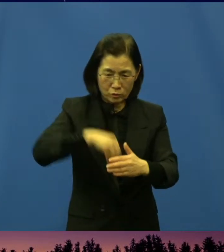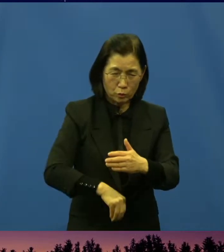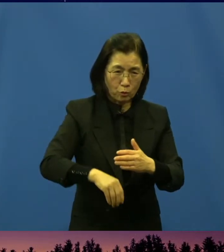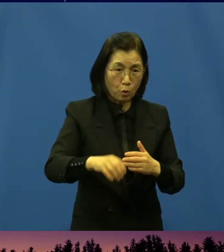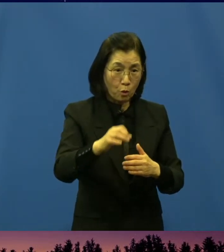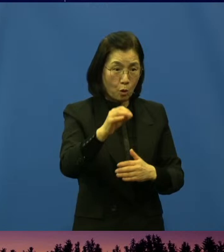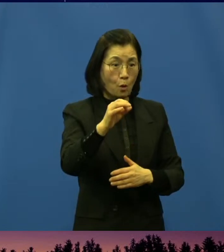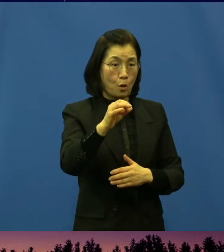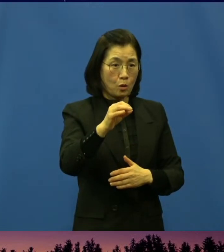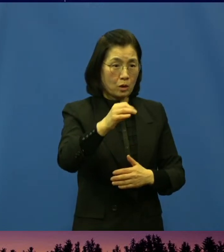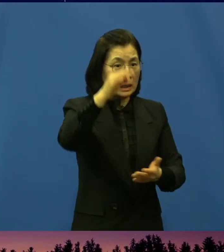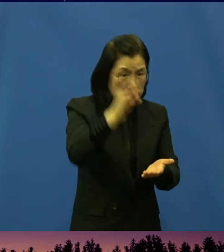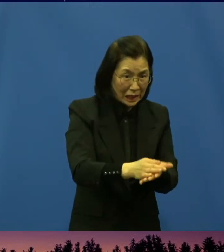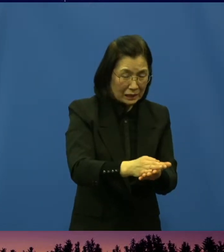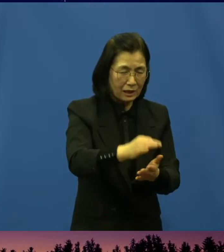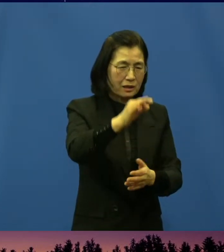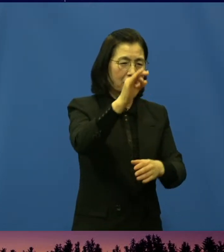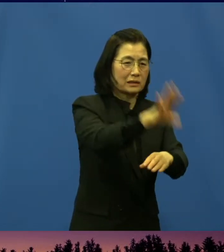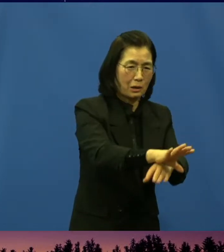이거 싸네? 그러고.